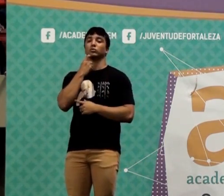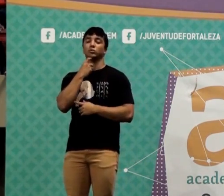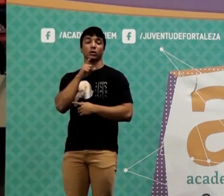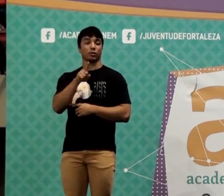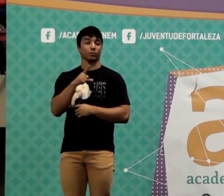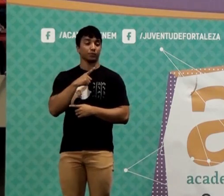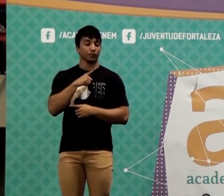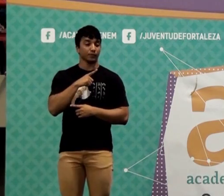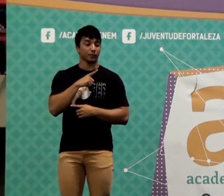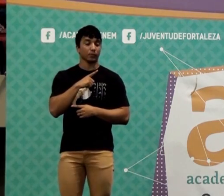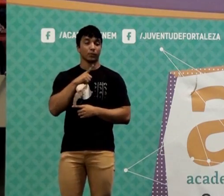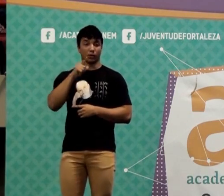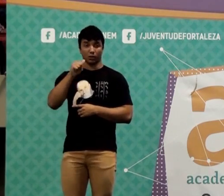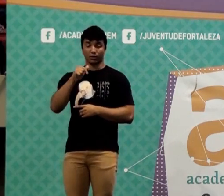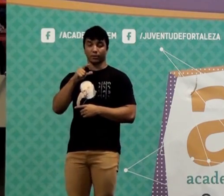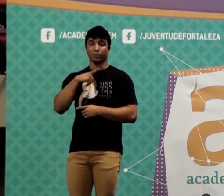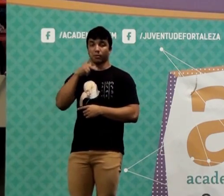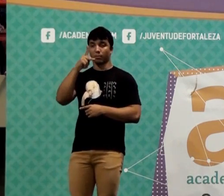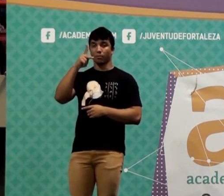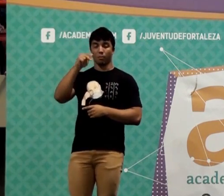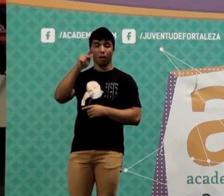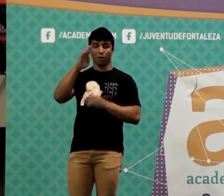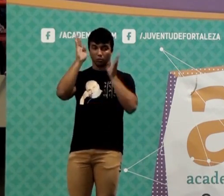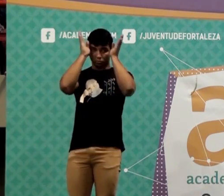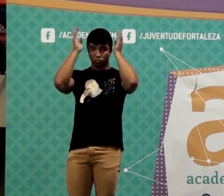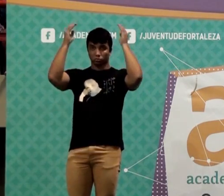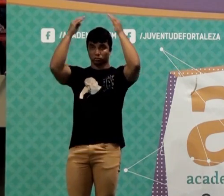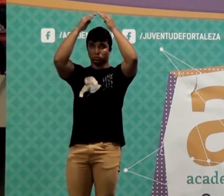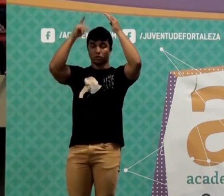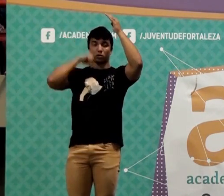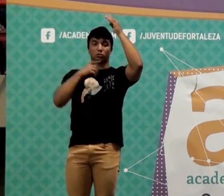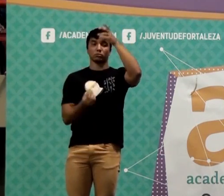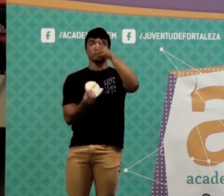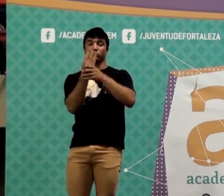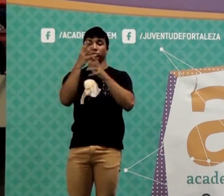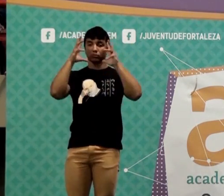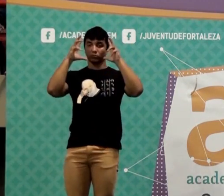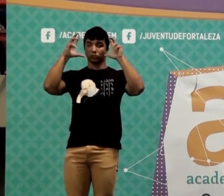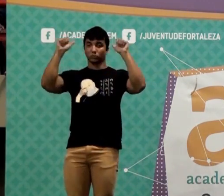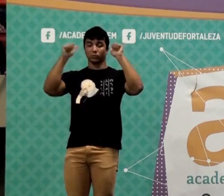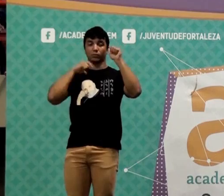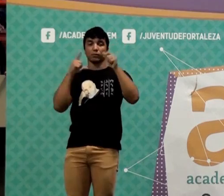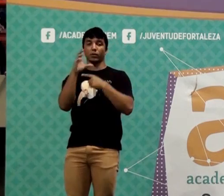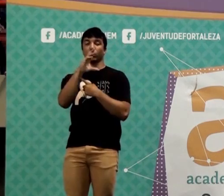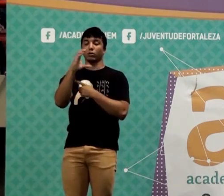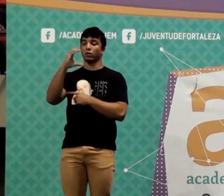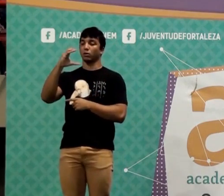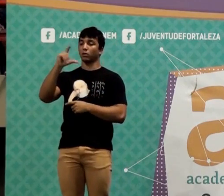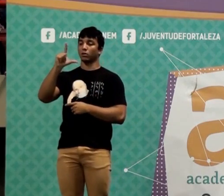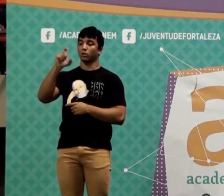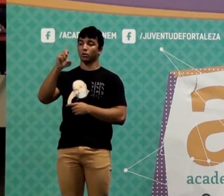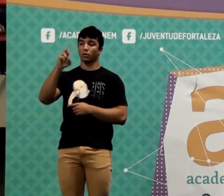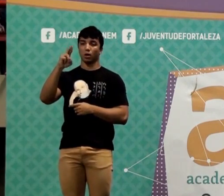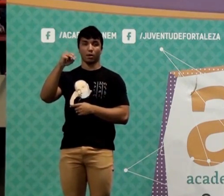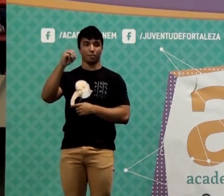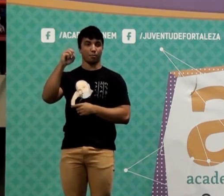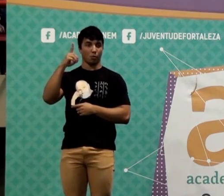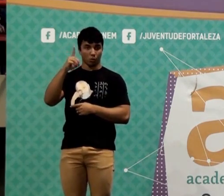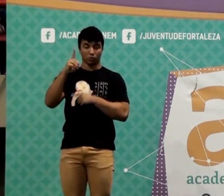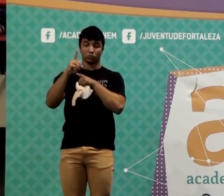a expansão comercial árabe. Mas as cruzadas também tinham a intenção de tomar o território árabe